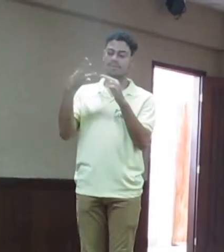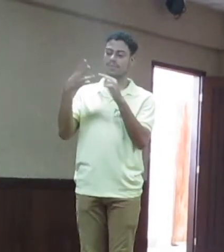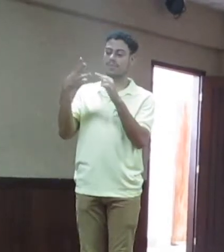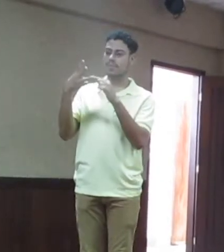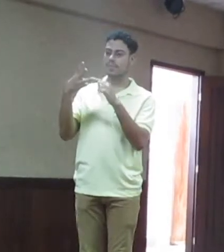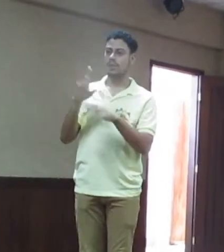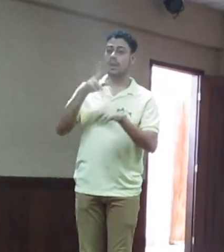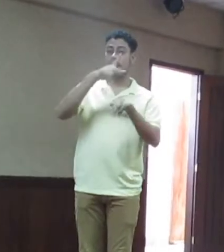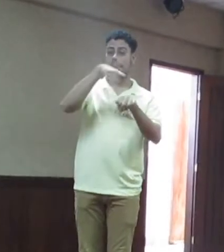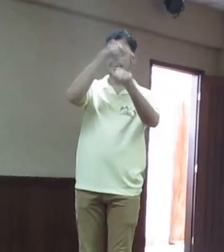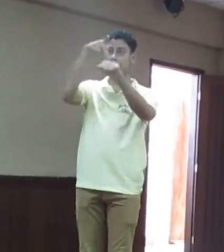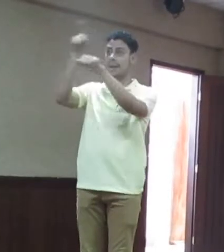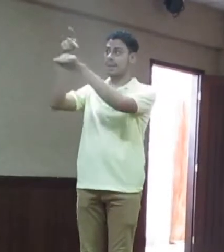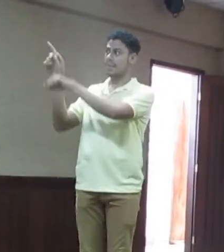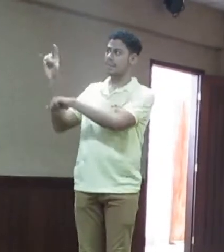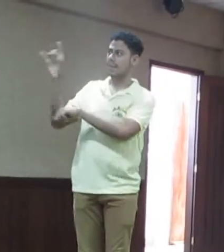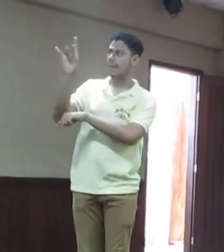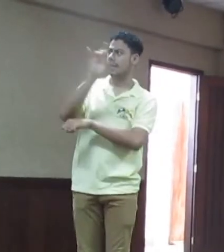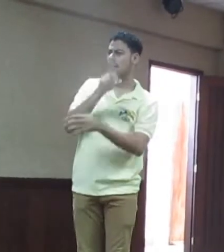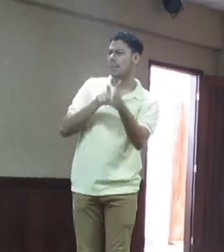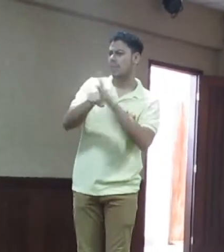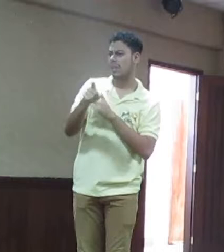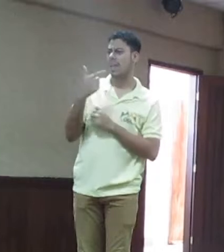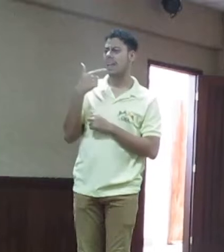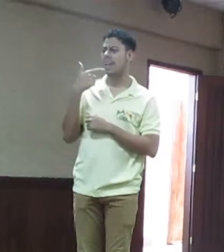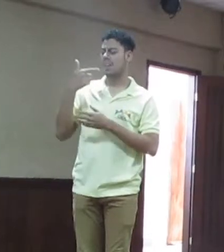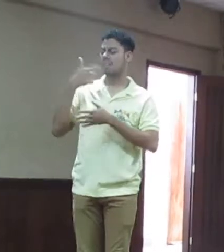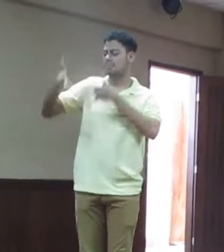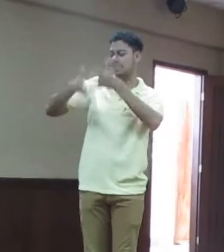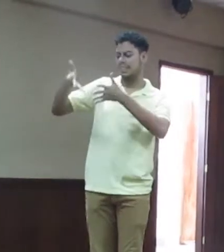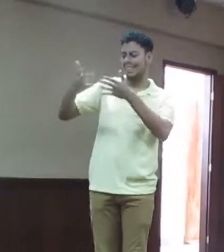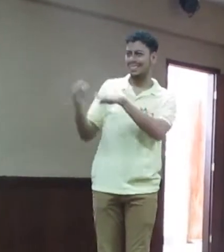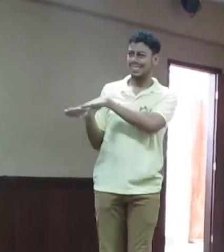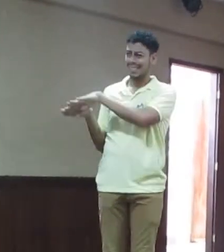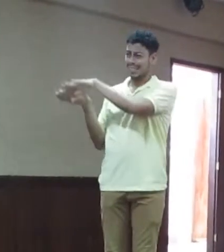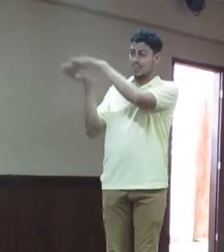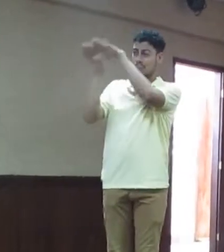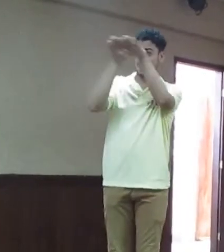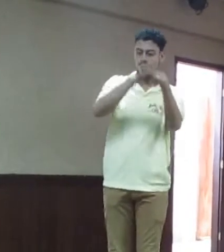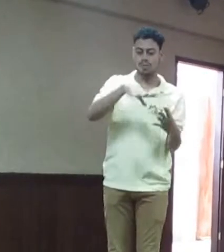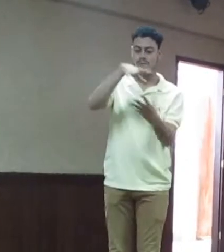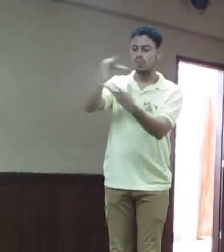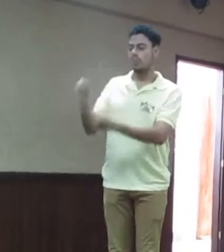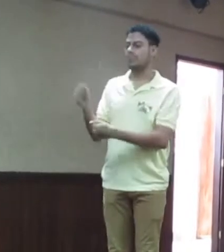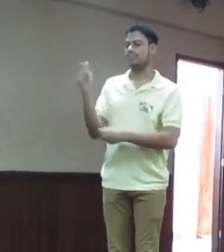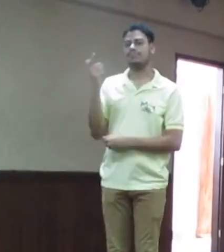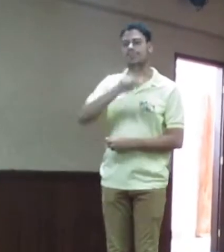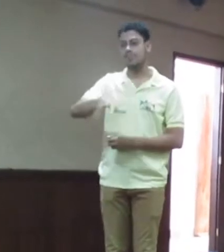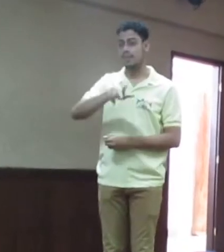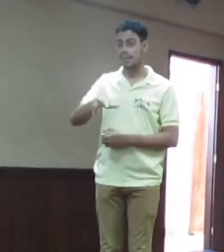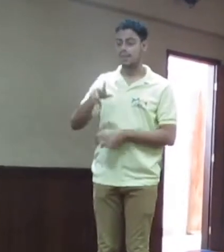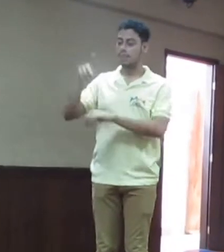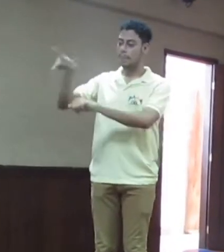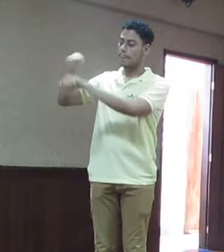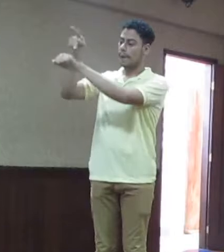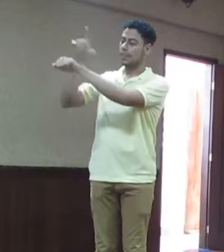cada país tem a mesma língua de sinais? Não. Cada país tem sua língua, assim